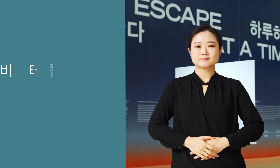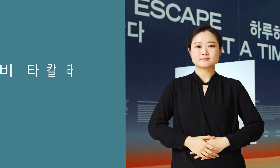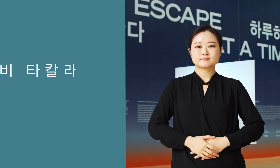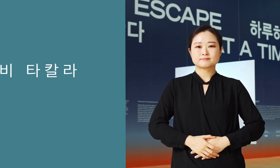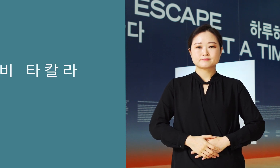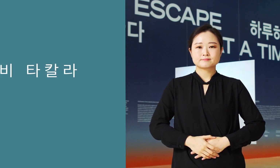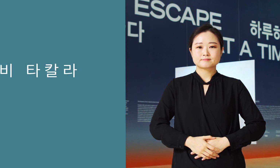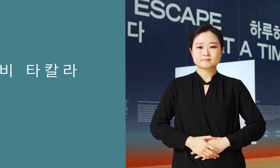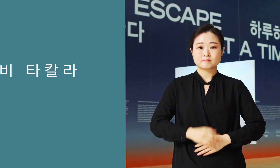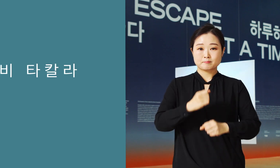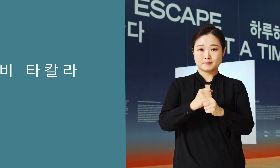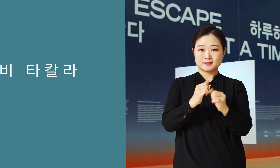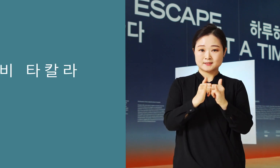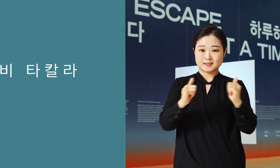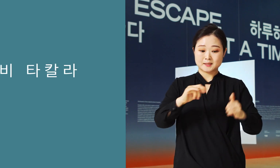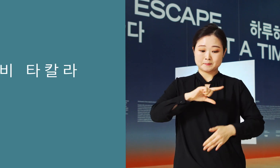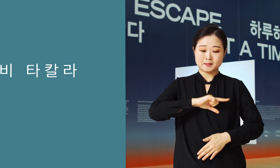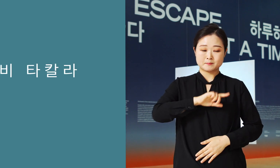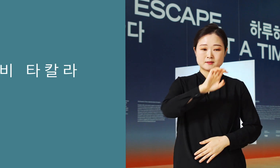필비 타칼라.